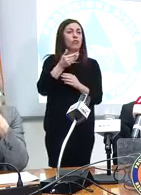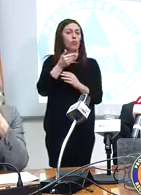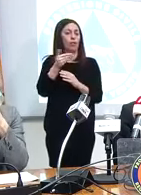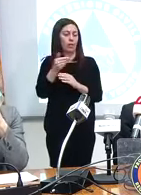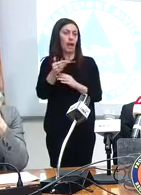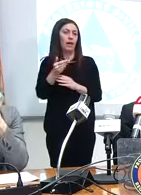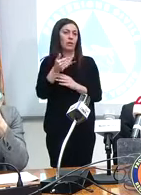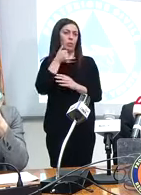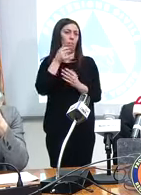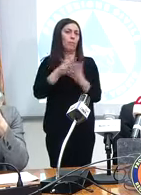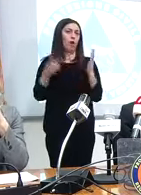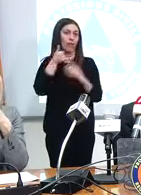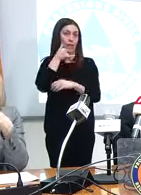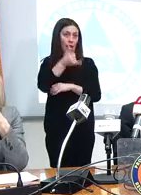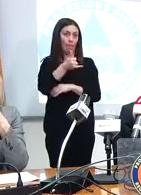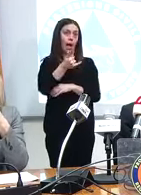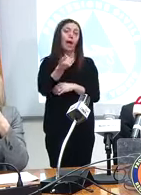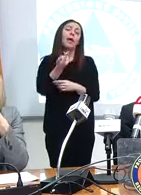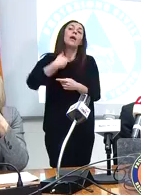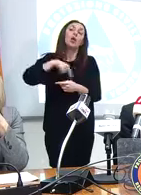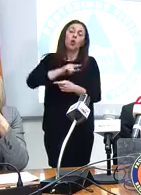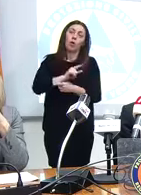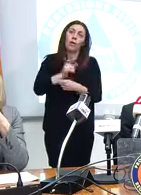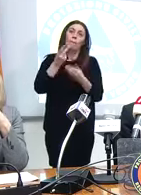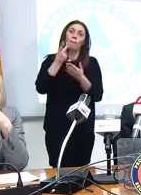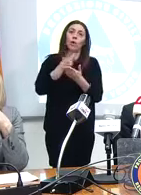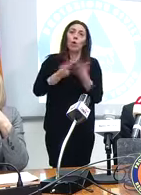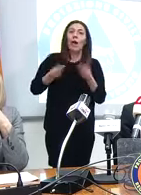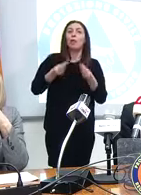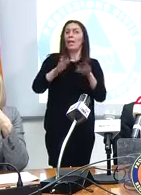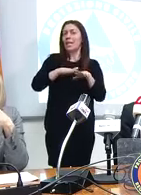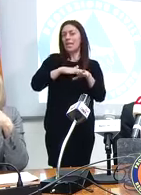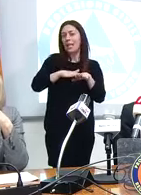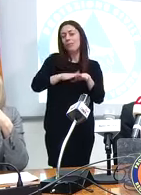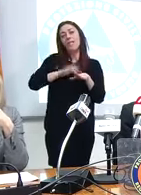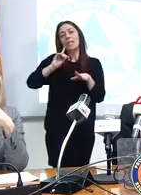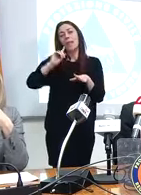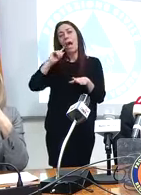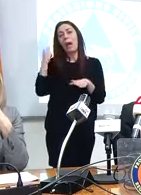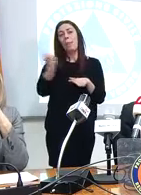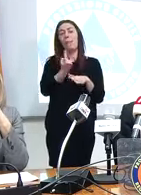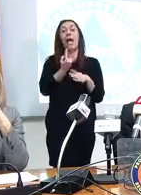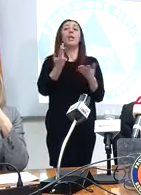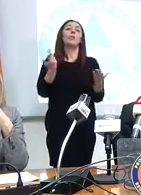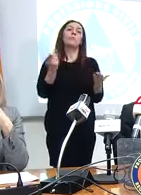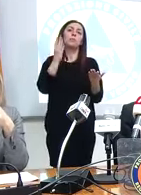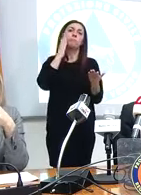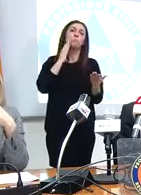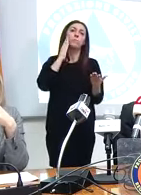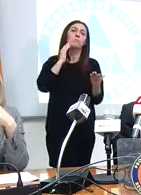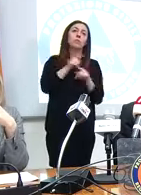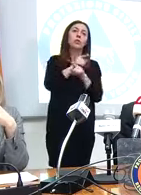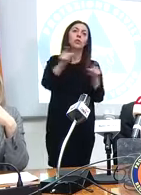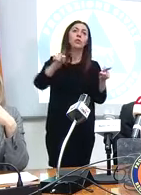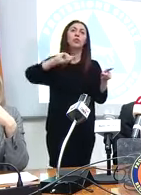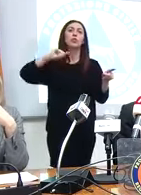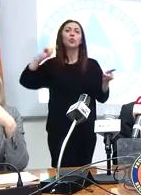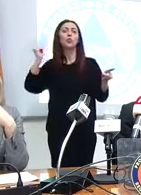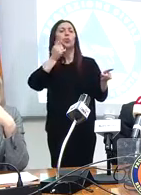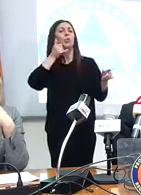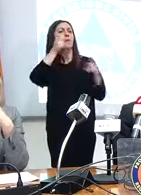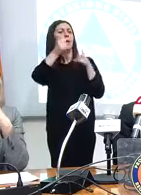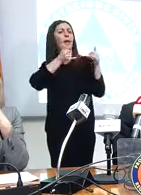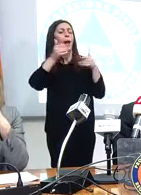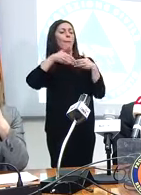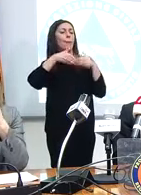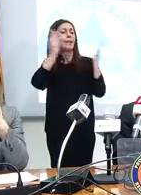Noi faremo del nostro meglio per rinforzare anche questi servizi, ma chiediamo che non ci sia proprio una